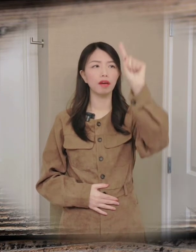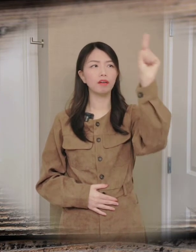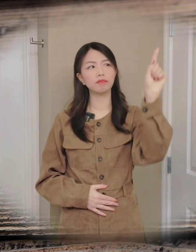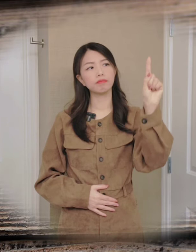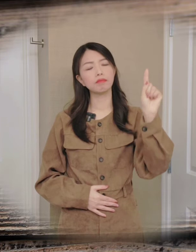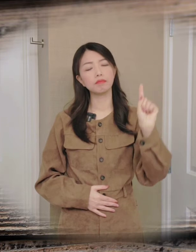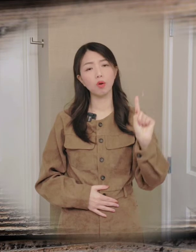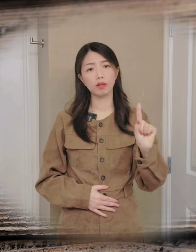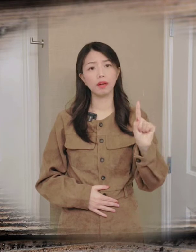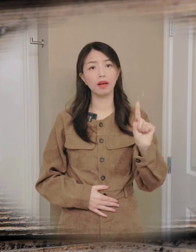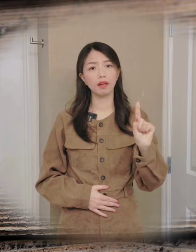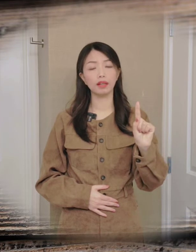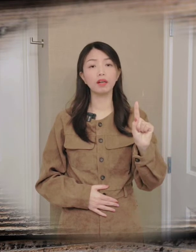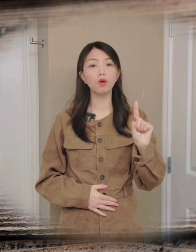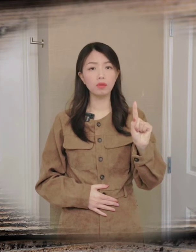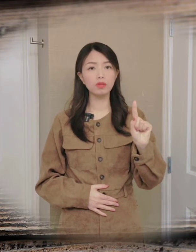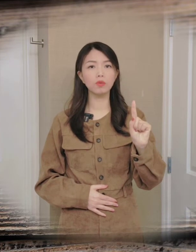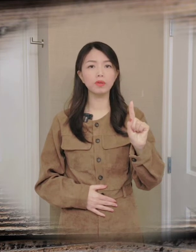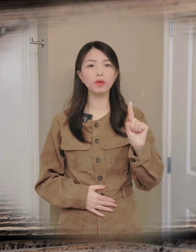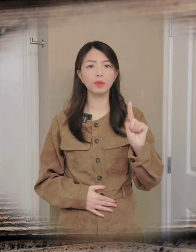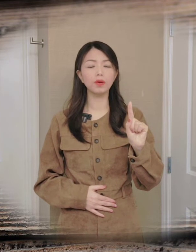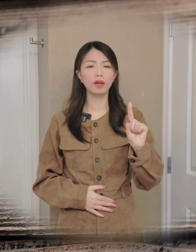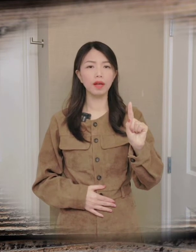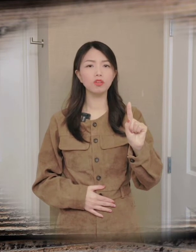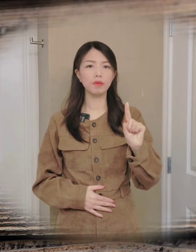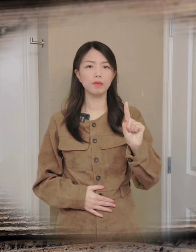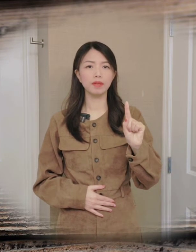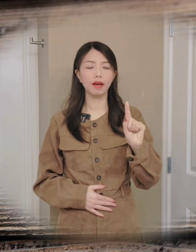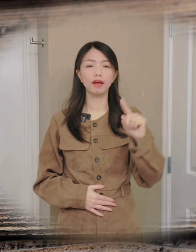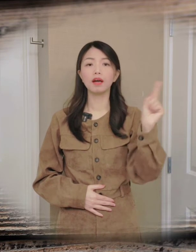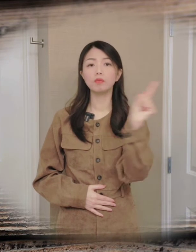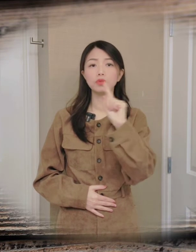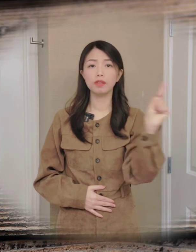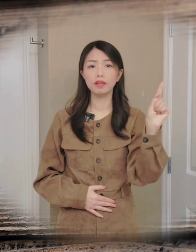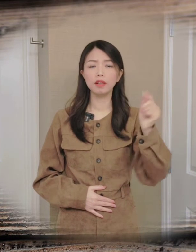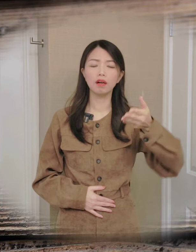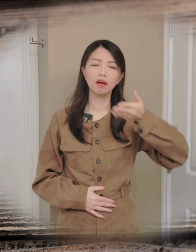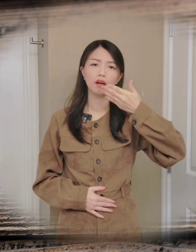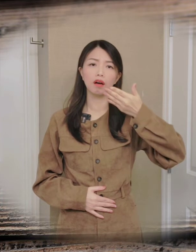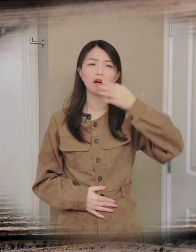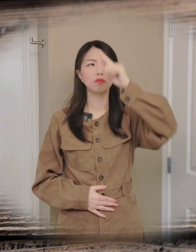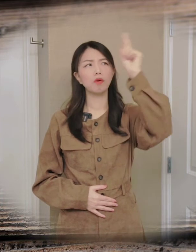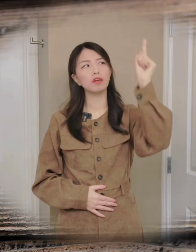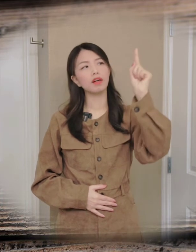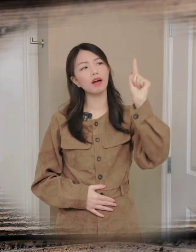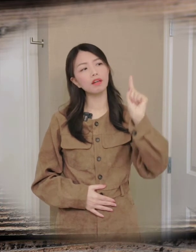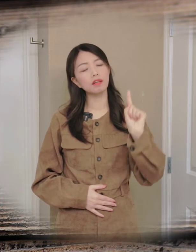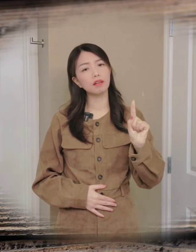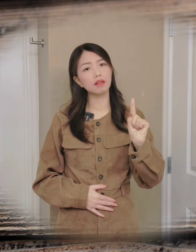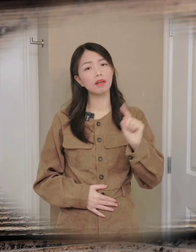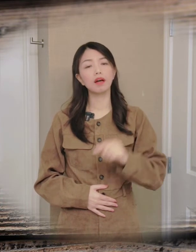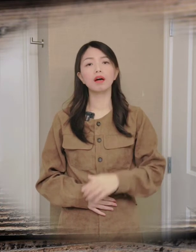그려주시면 돼요. 먹을까? 약간 걱정스러운 표정으로 해주시면 됩니다. 무엇을